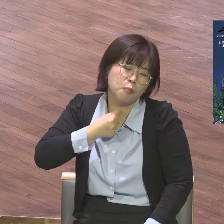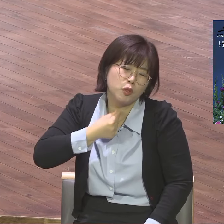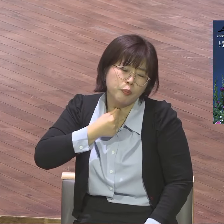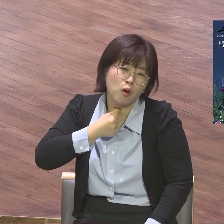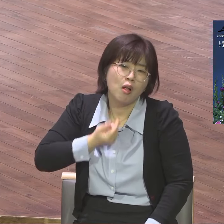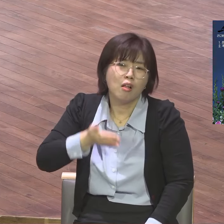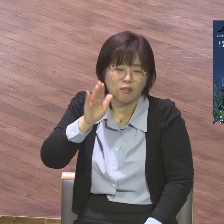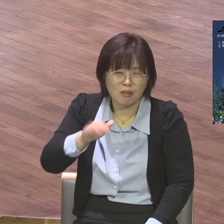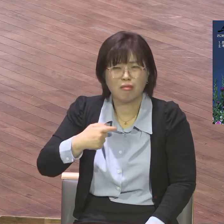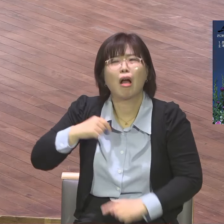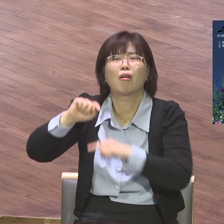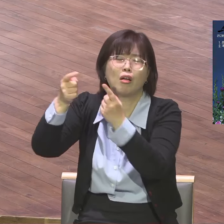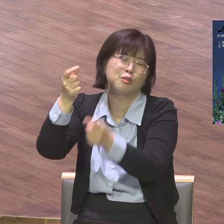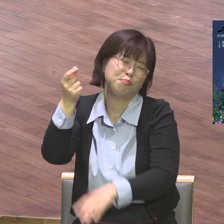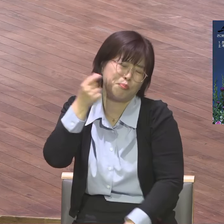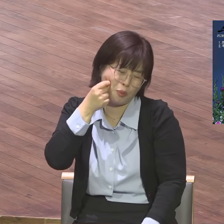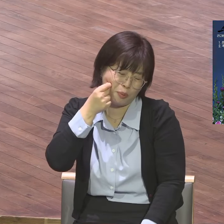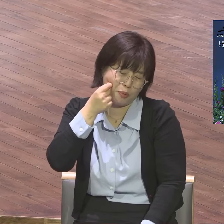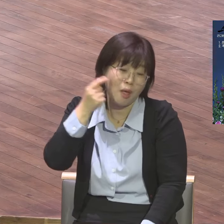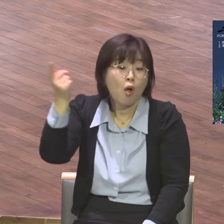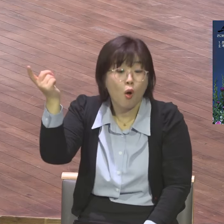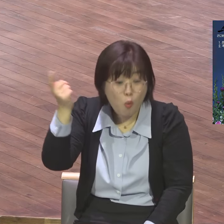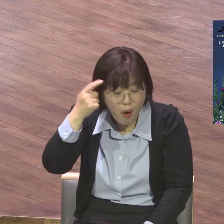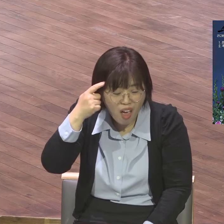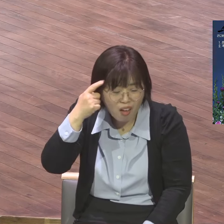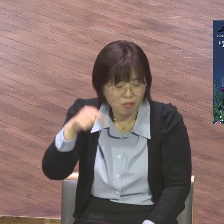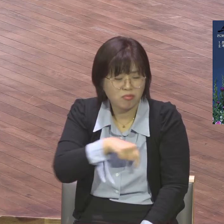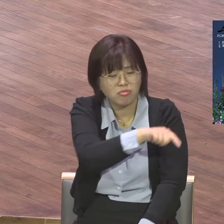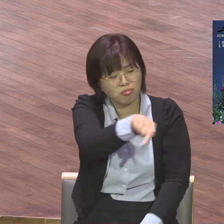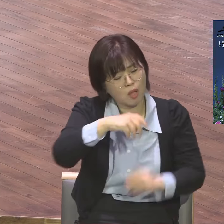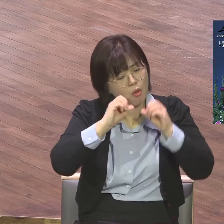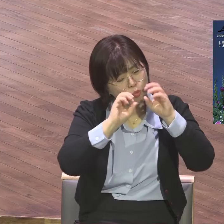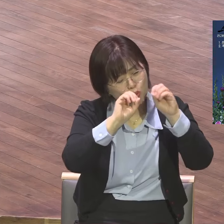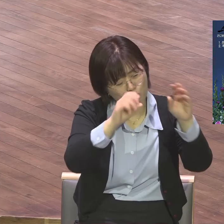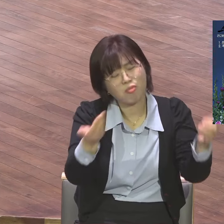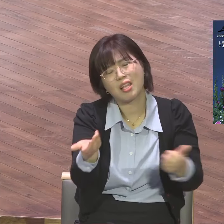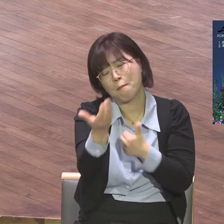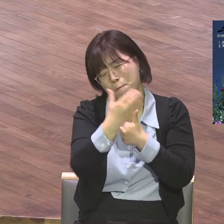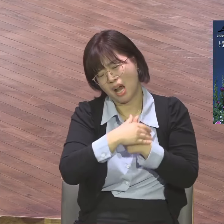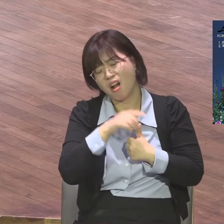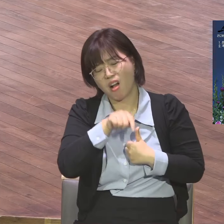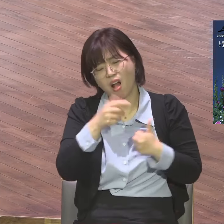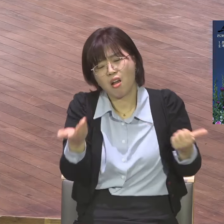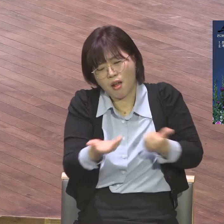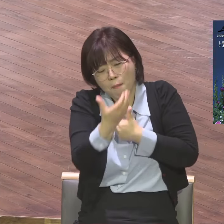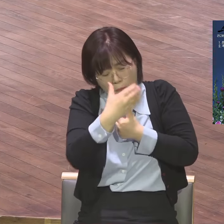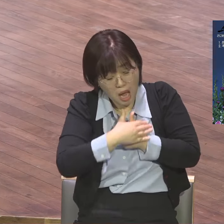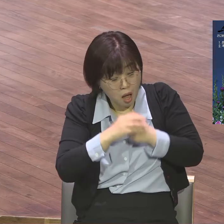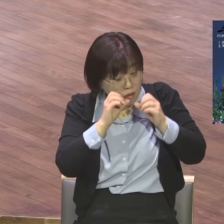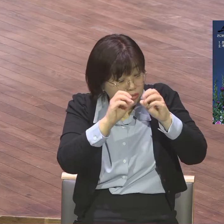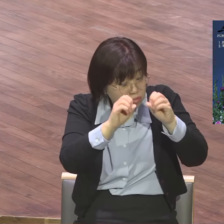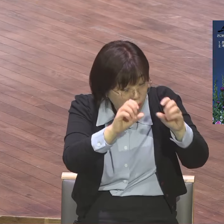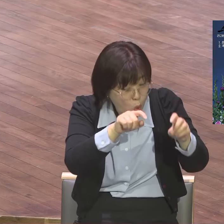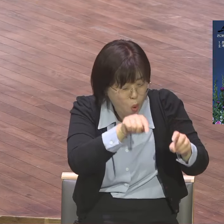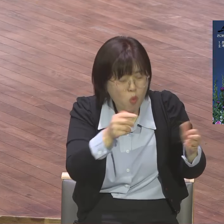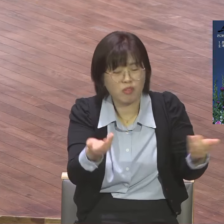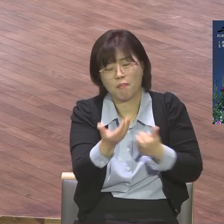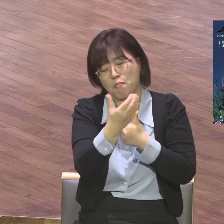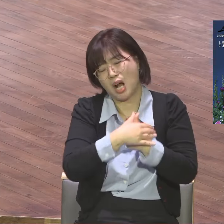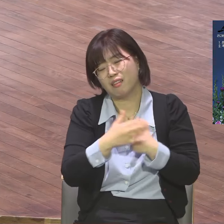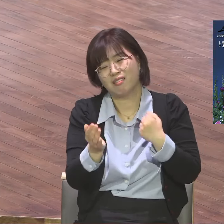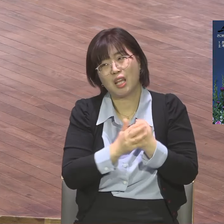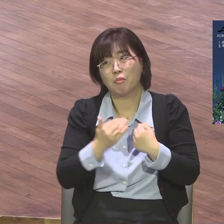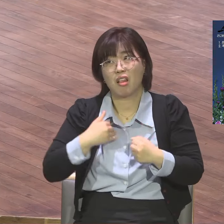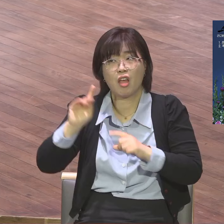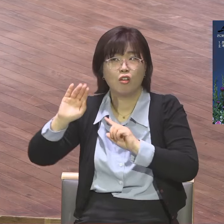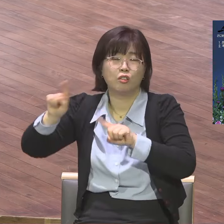그렇게 말했어요. 자신에게 맡긴 사명 때문에. 이 사도의 사명 때문에 못 가고 있다. 그래서 빌립보